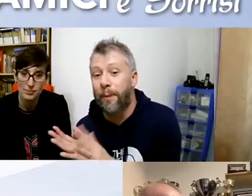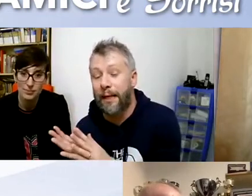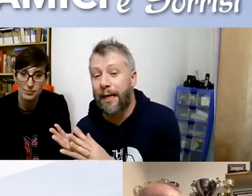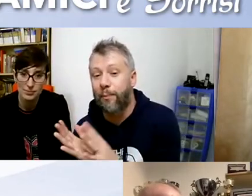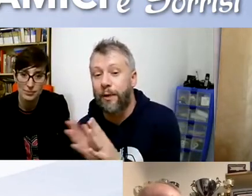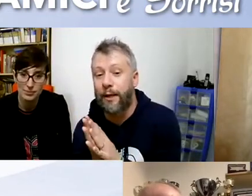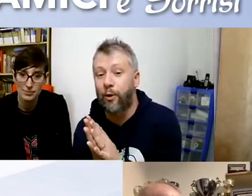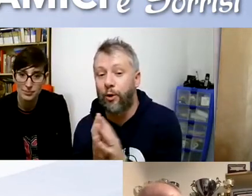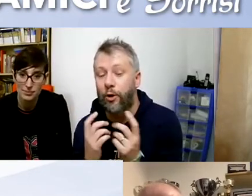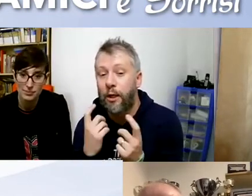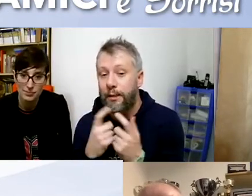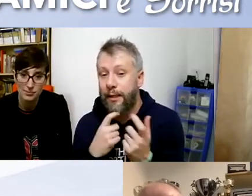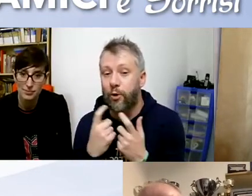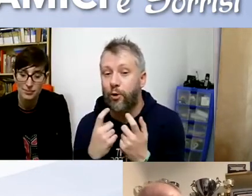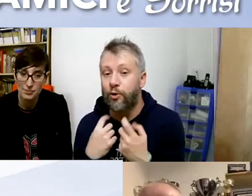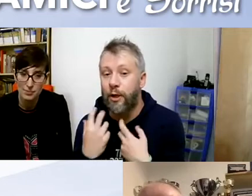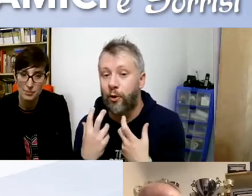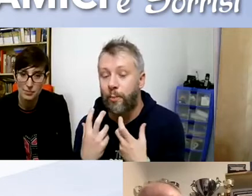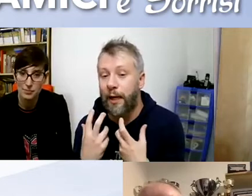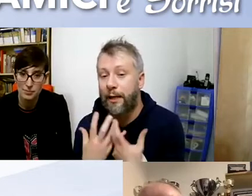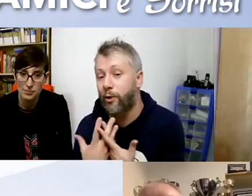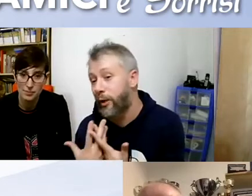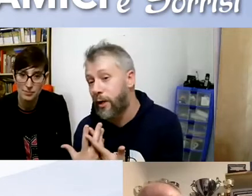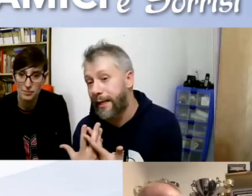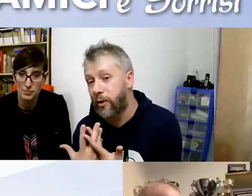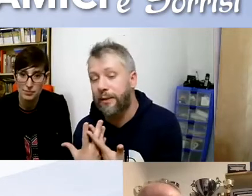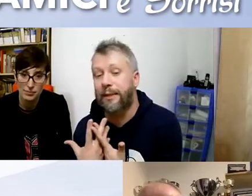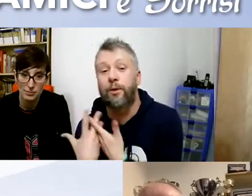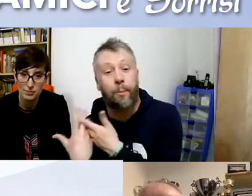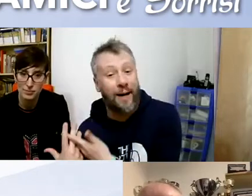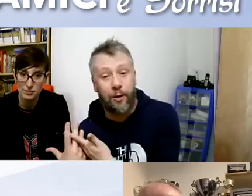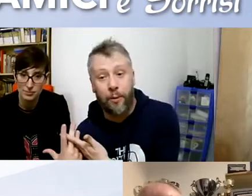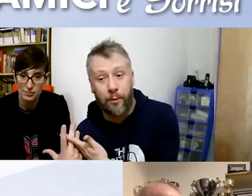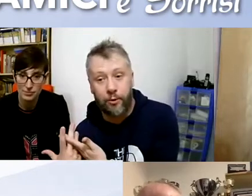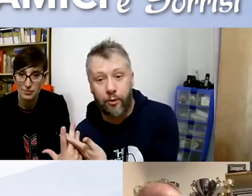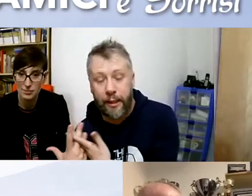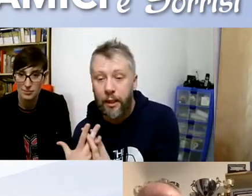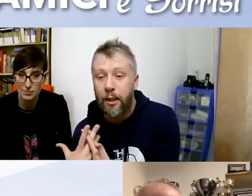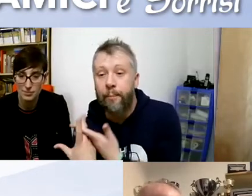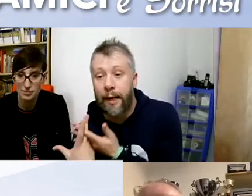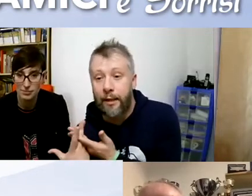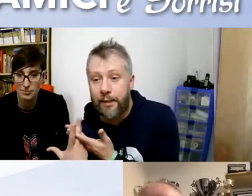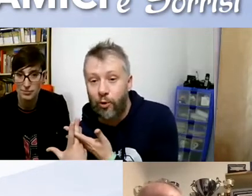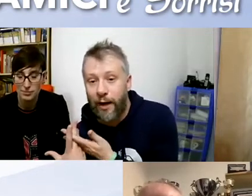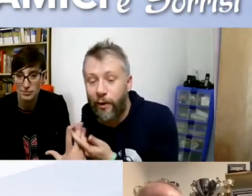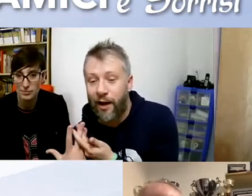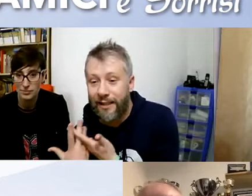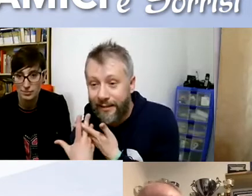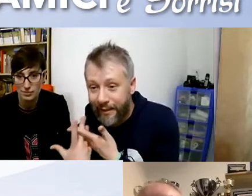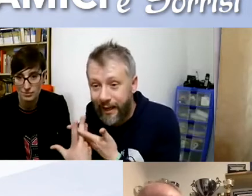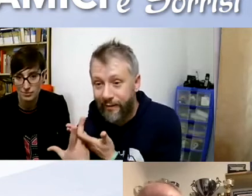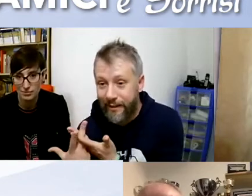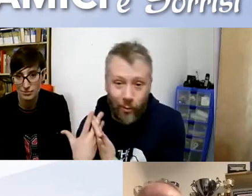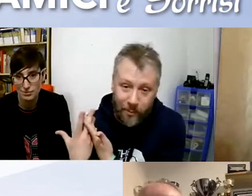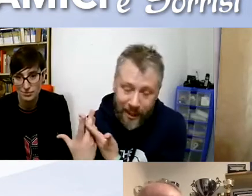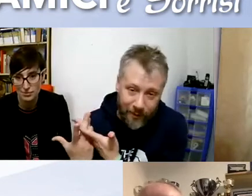vogliono parlare, perché loro si rendono conto che il loro parlare non è corretto, allora tanti non parlano per quel motivo lì. Ma se tu vai a